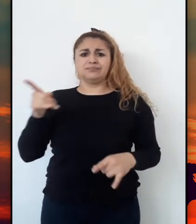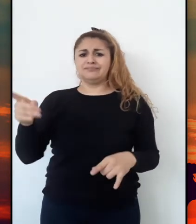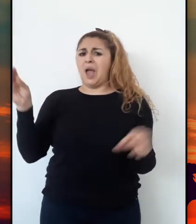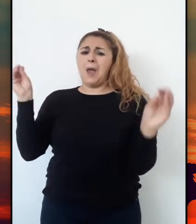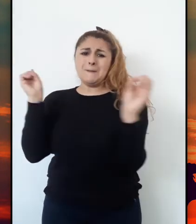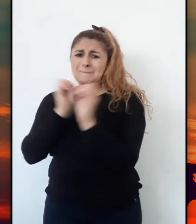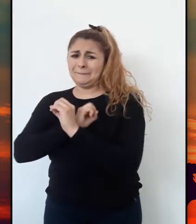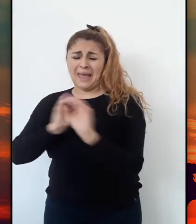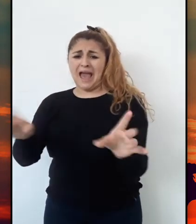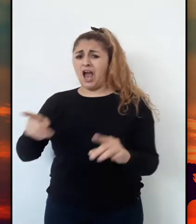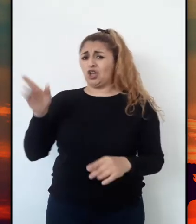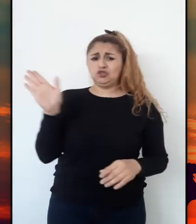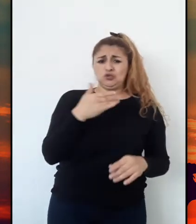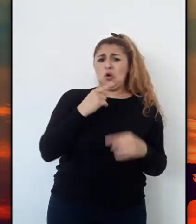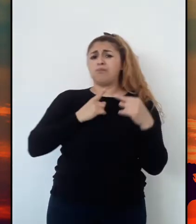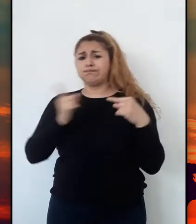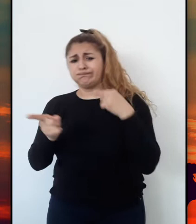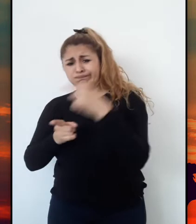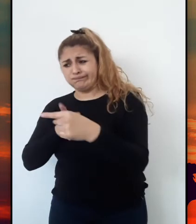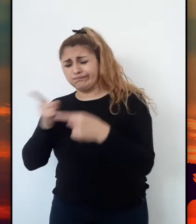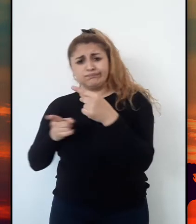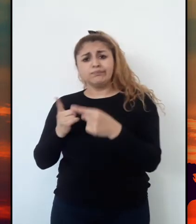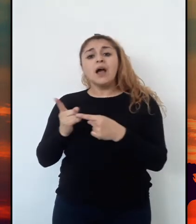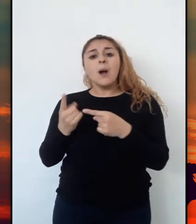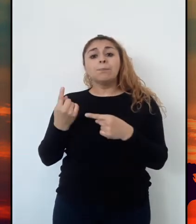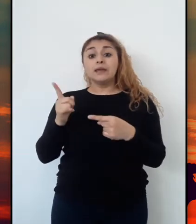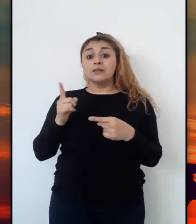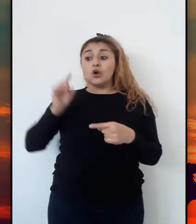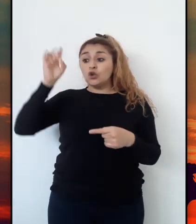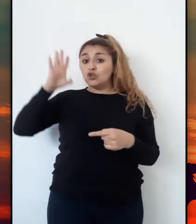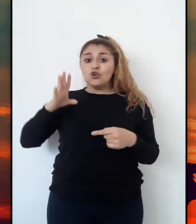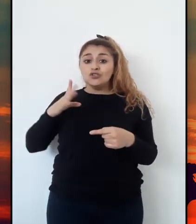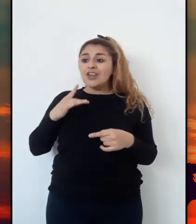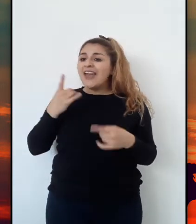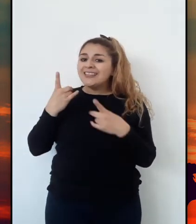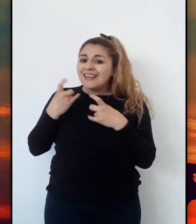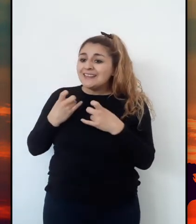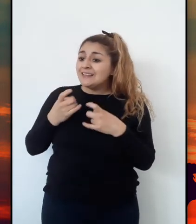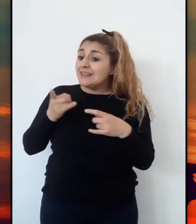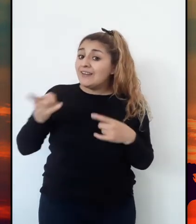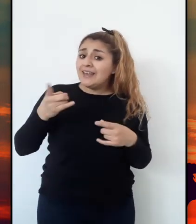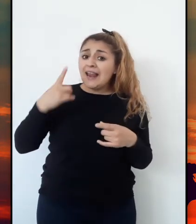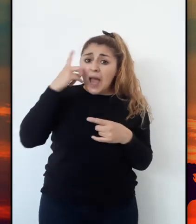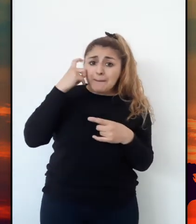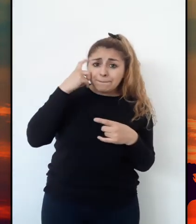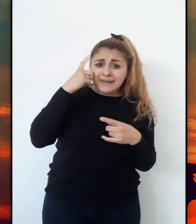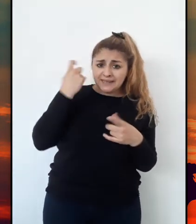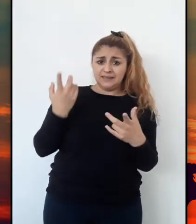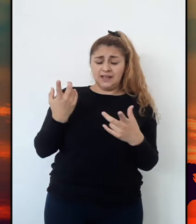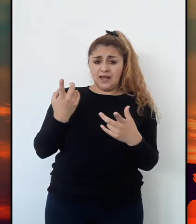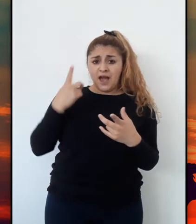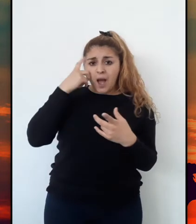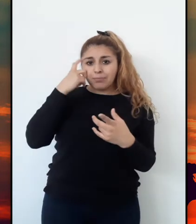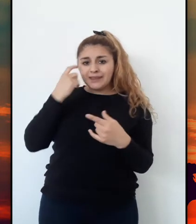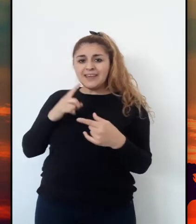puede transformar lo que está mal en bien. Pour faire éclater sa gloire. Para hacer